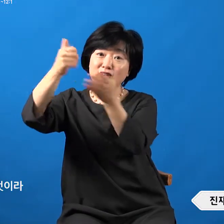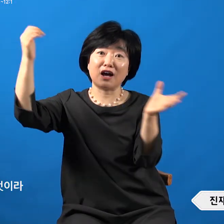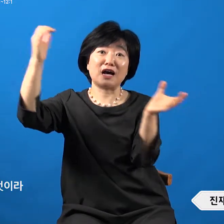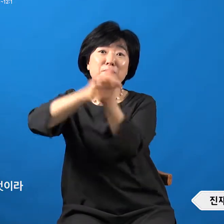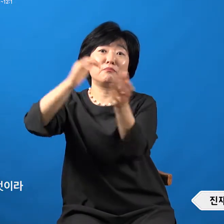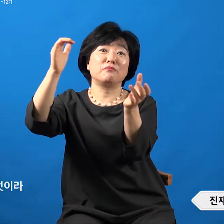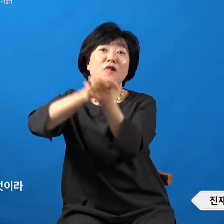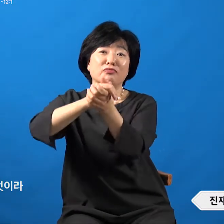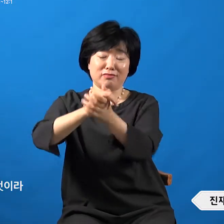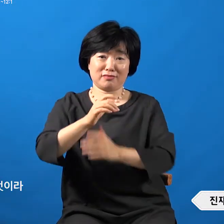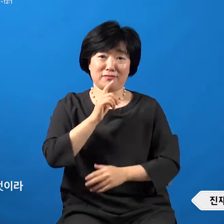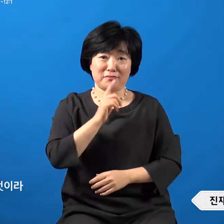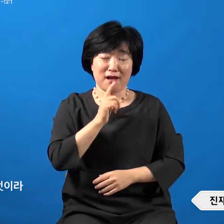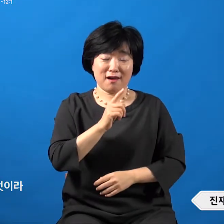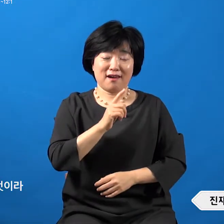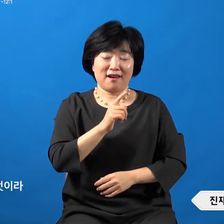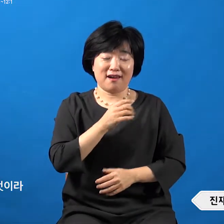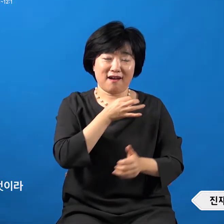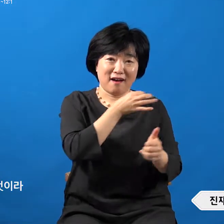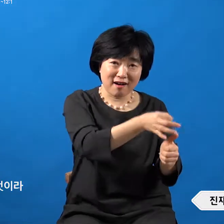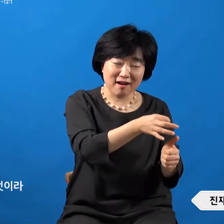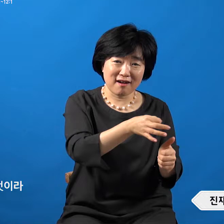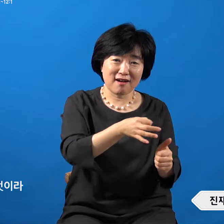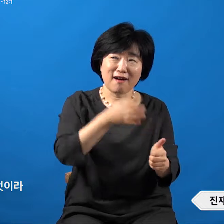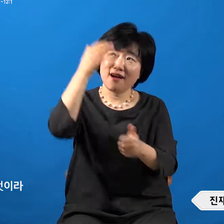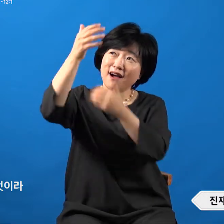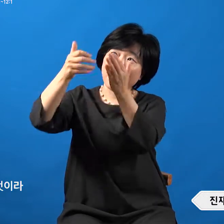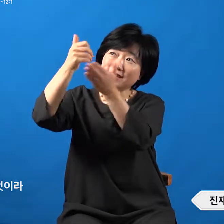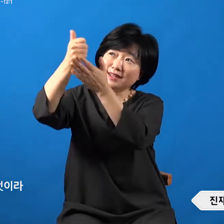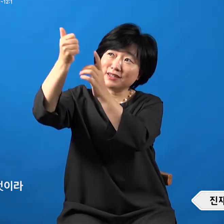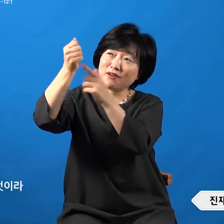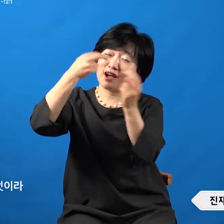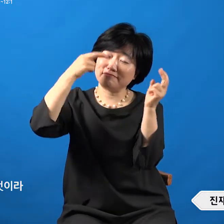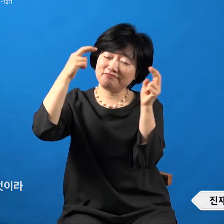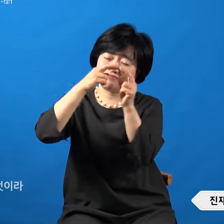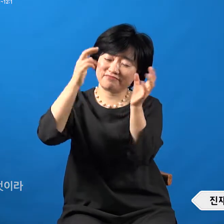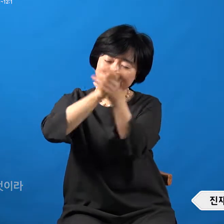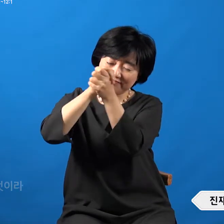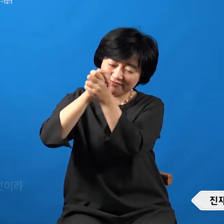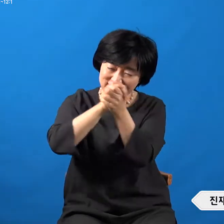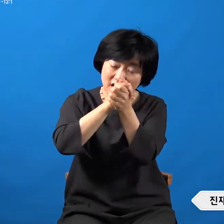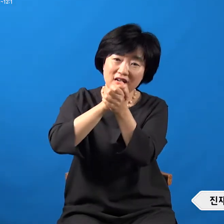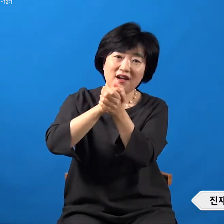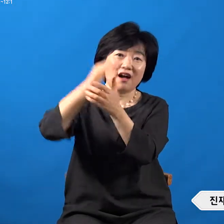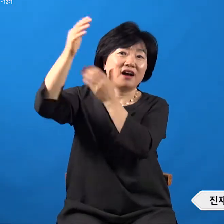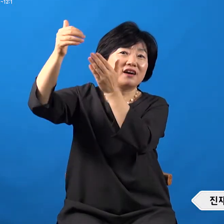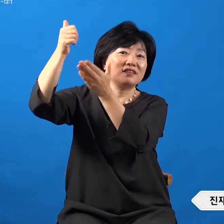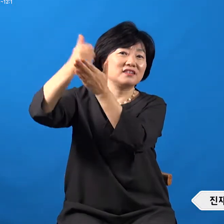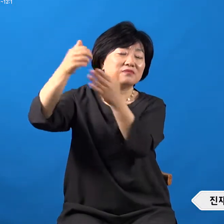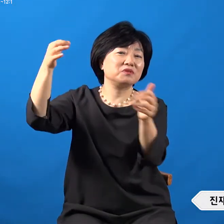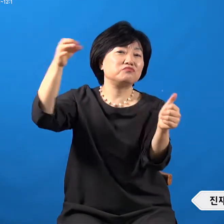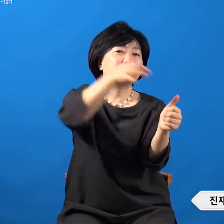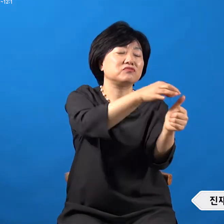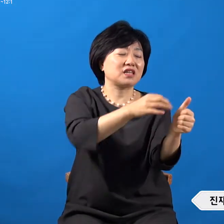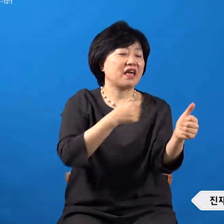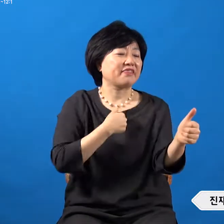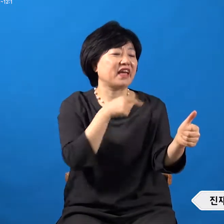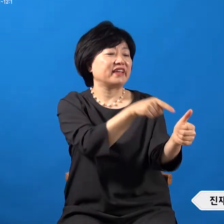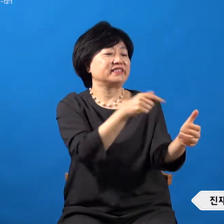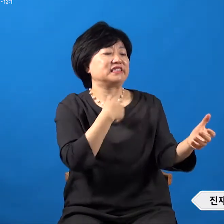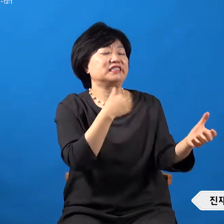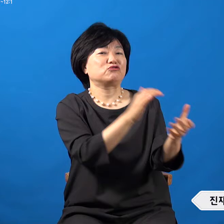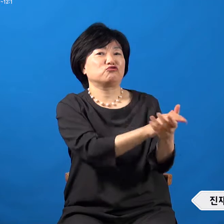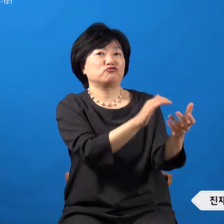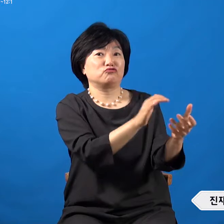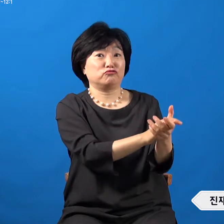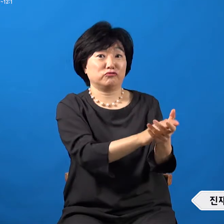받았나니. 얼마나 주님과 가까웠으면 하나님의 친구, 하나님의 벗이라고